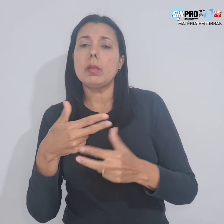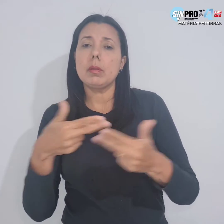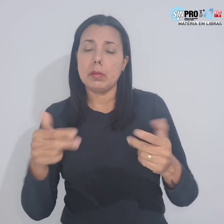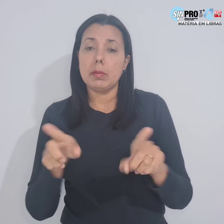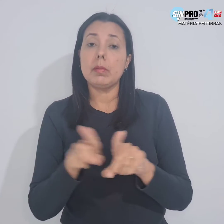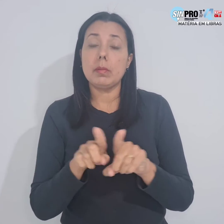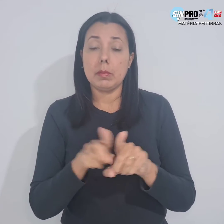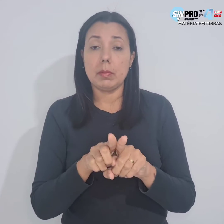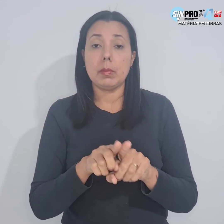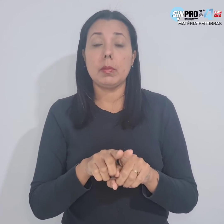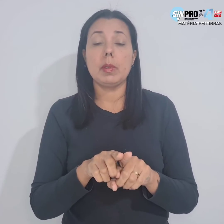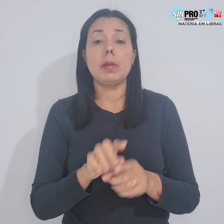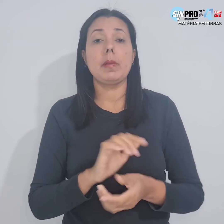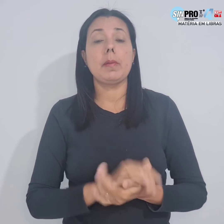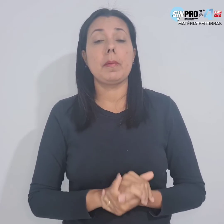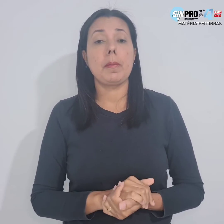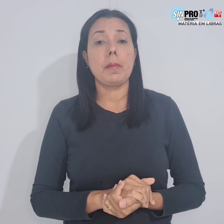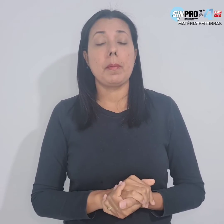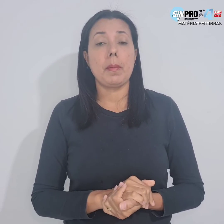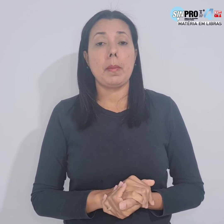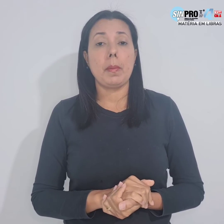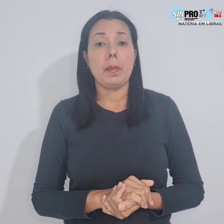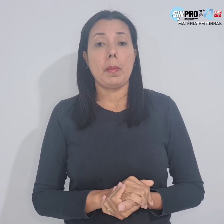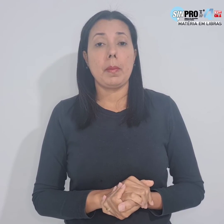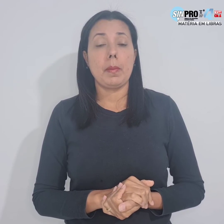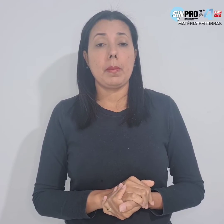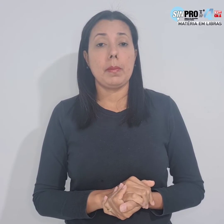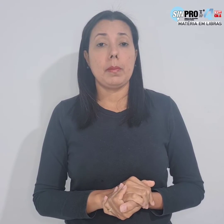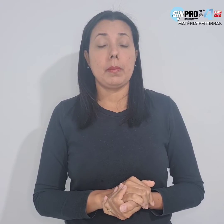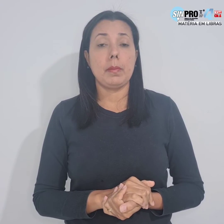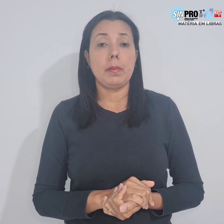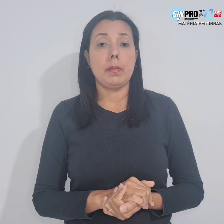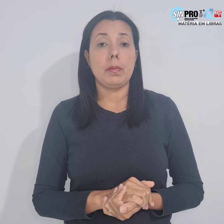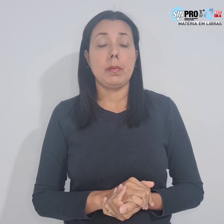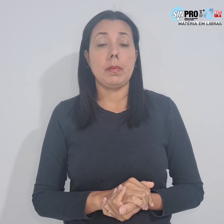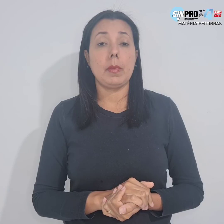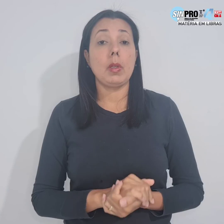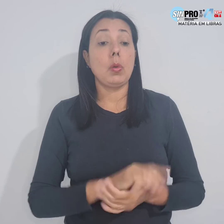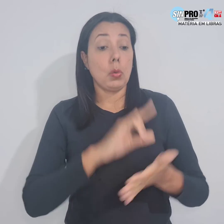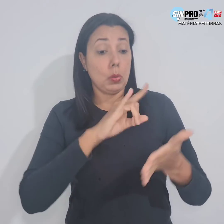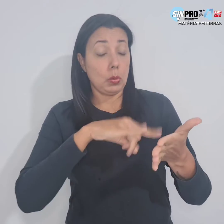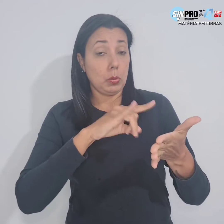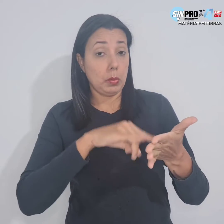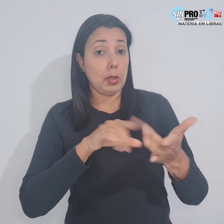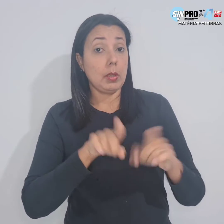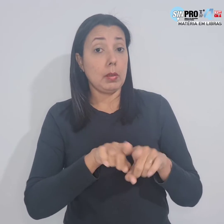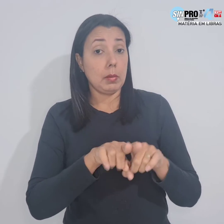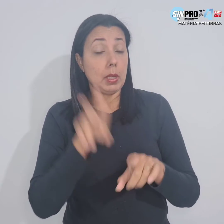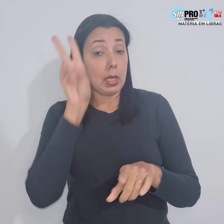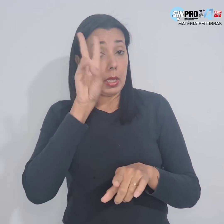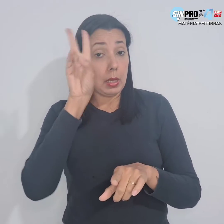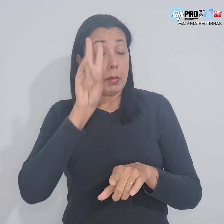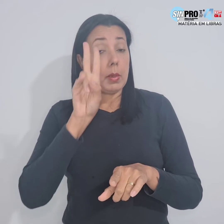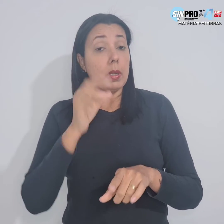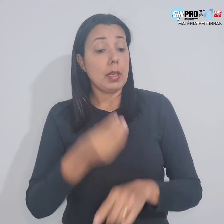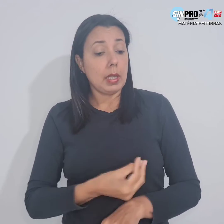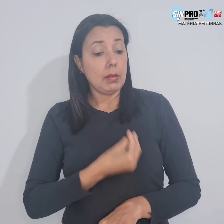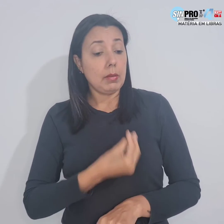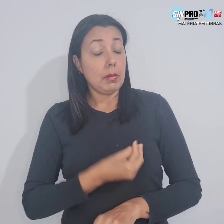pastas, diz a nota técnica. A nota técnica ainda ressalta que vivemos um